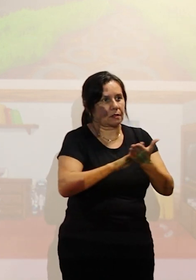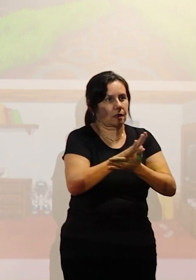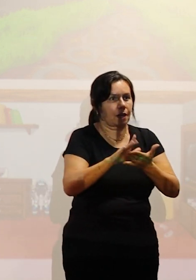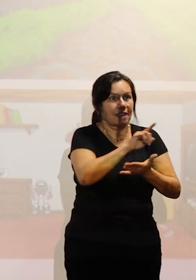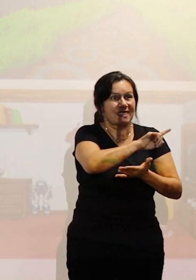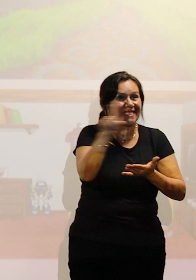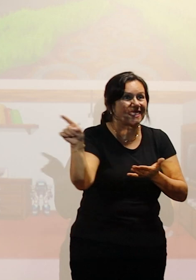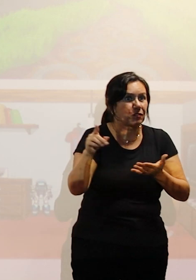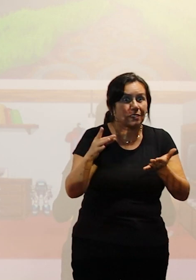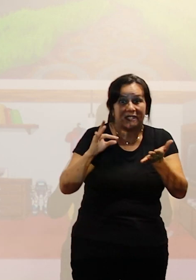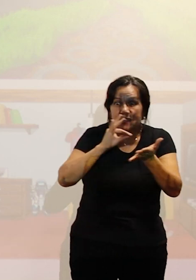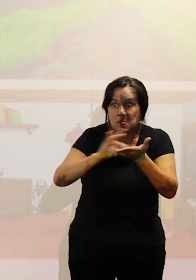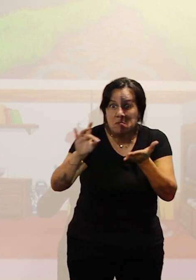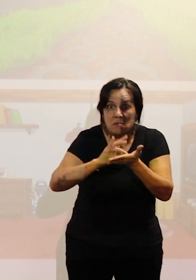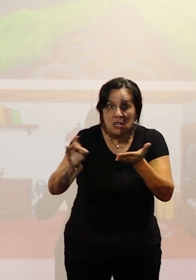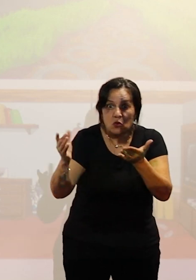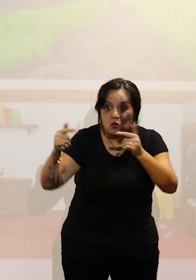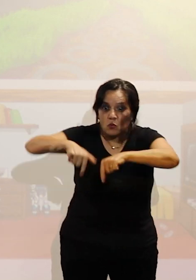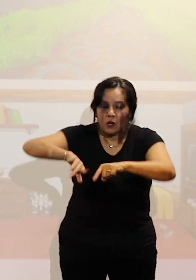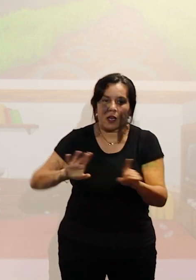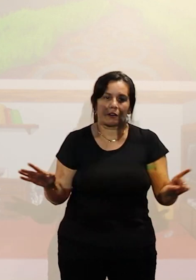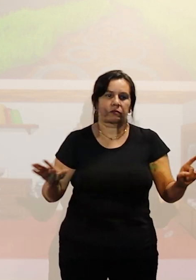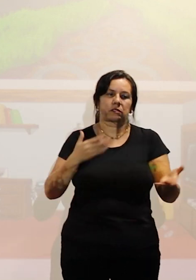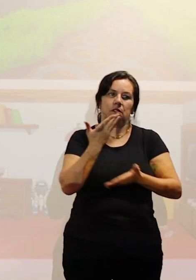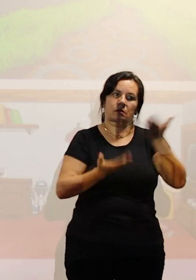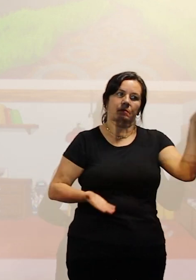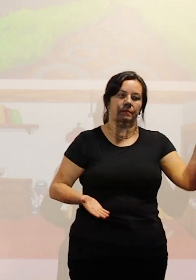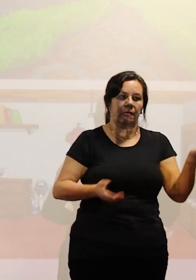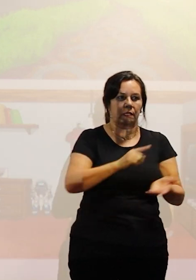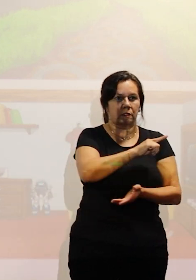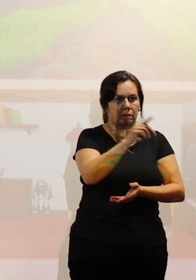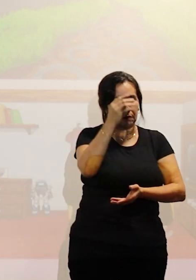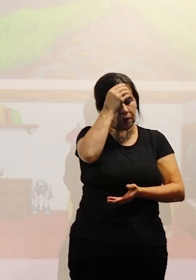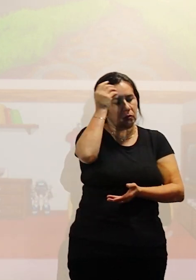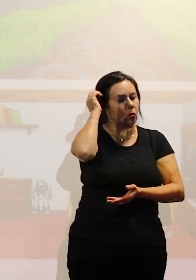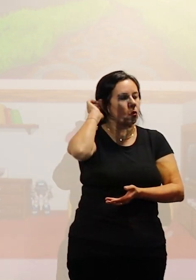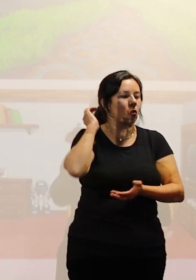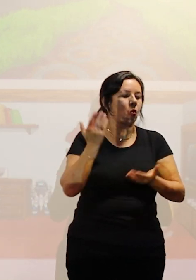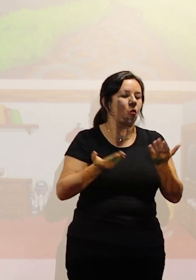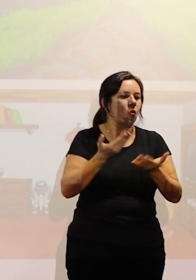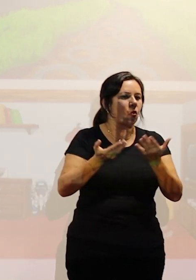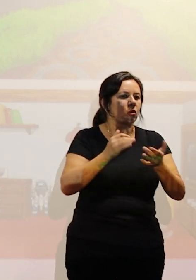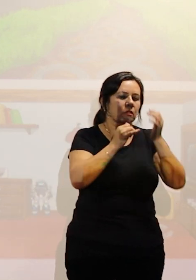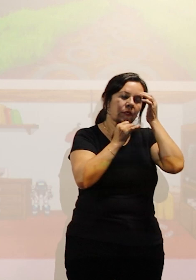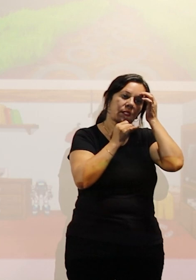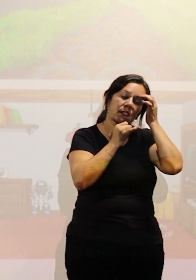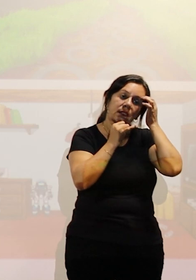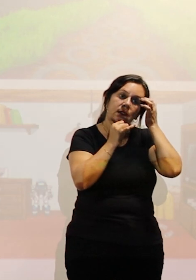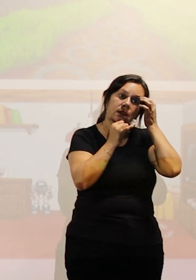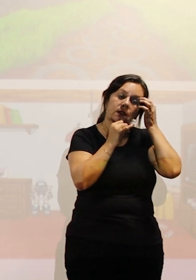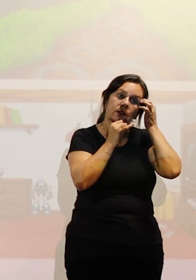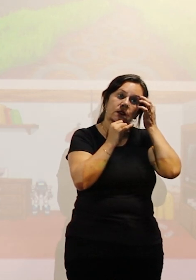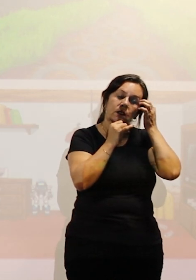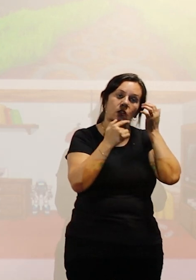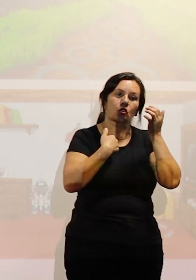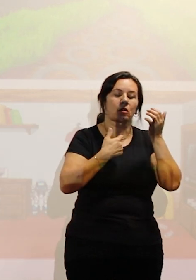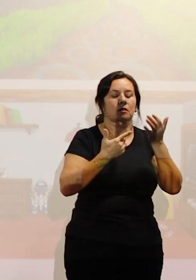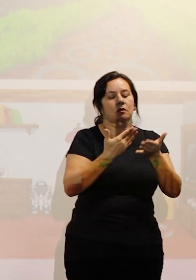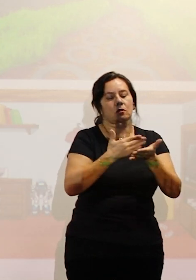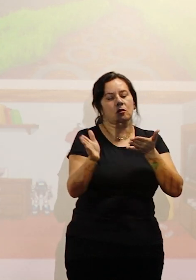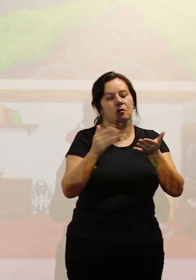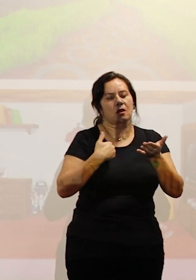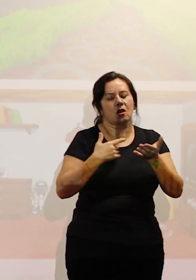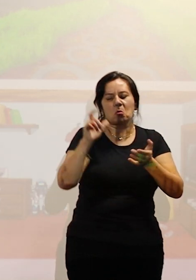buraco, a pessoa não quer saber. Mas tem pessoas que são muito orientadas em narrativa, e hoje, principalmente, estamos chegando, eu falo estamos porque eu sou